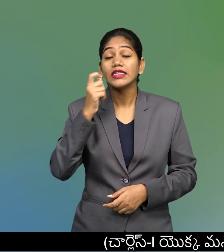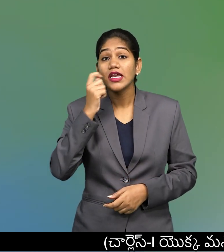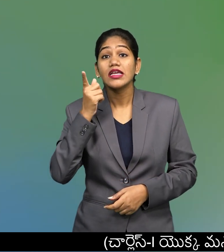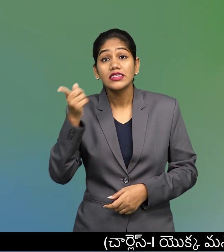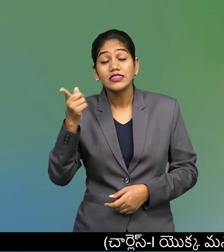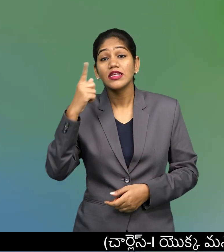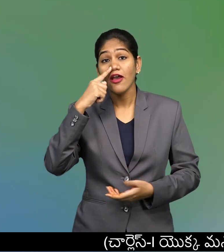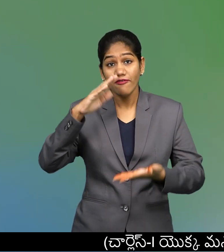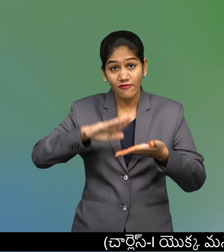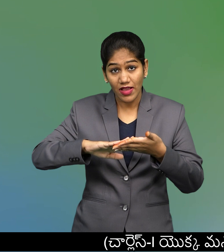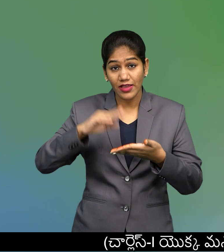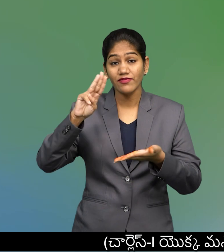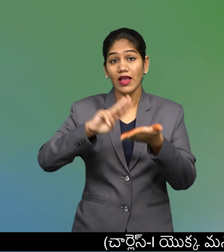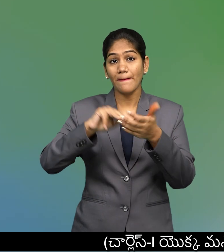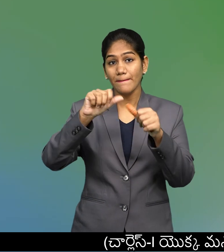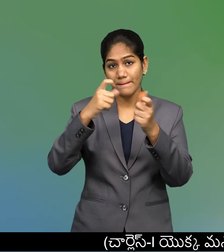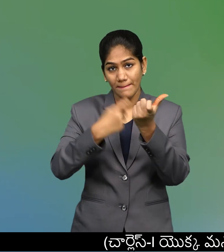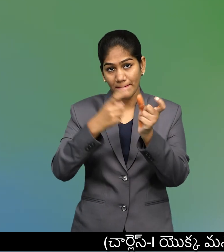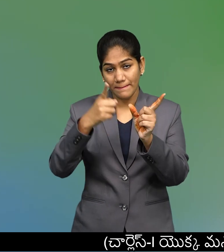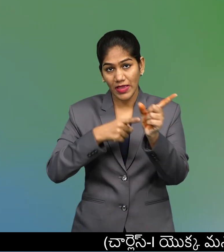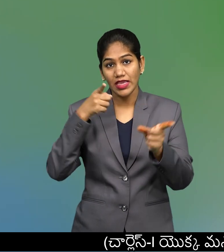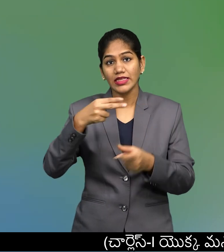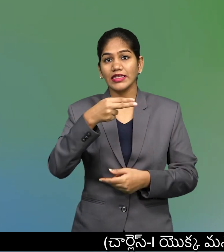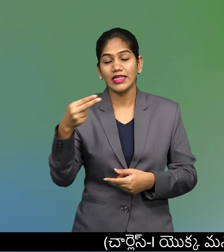చార్లెస్ I యొక్క మనవడు ఇంగ్లండ్ సింహాసనాన్ని